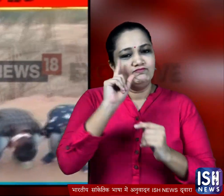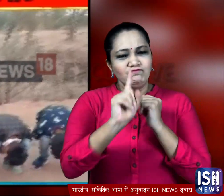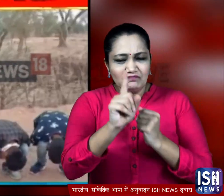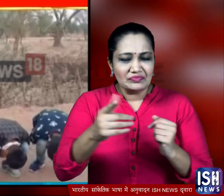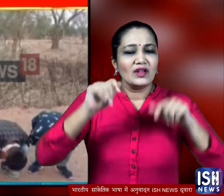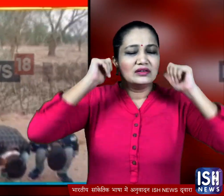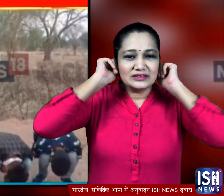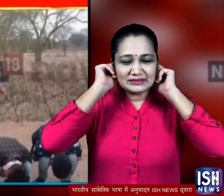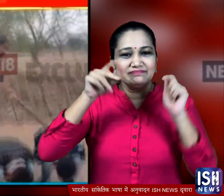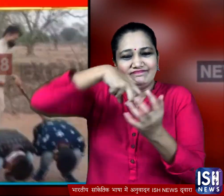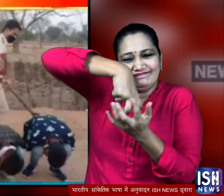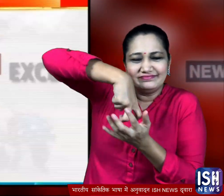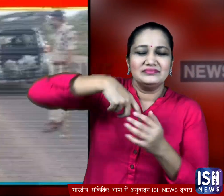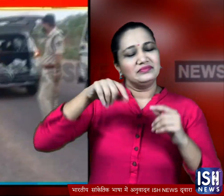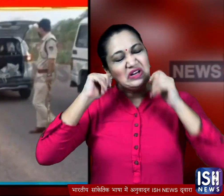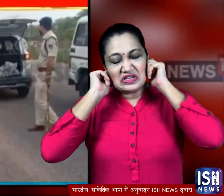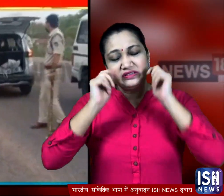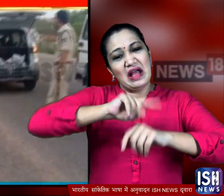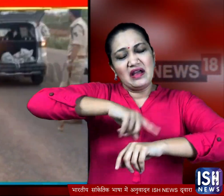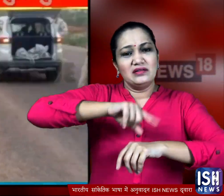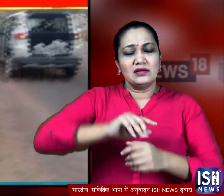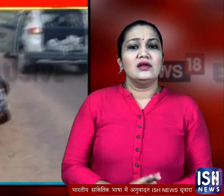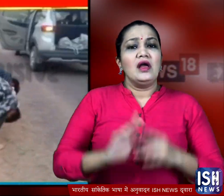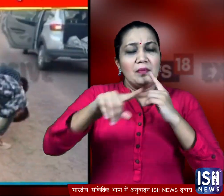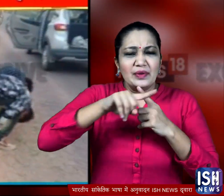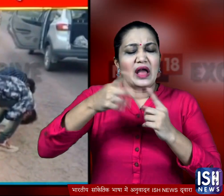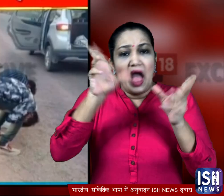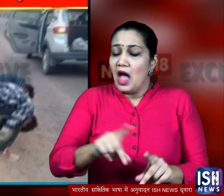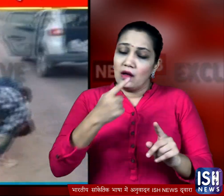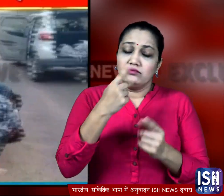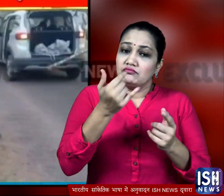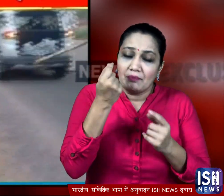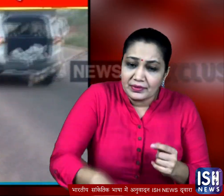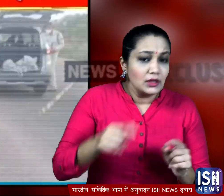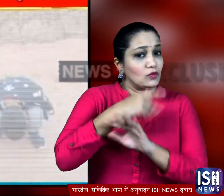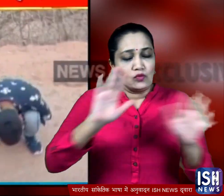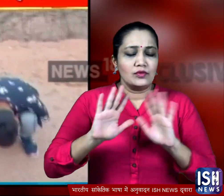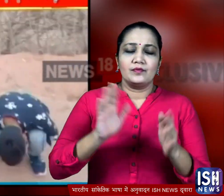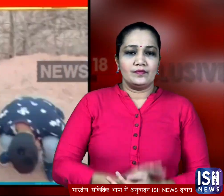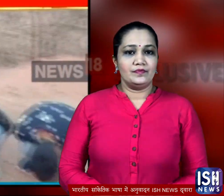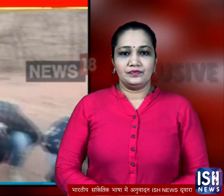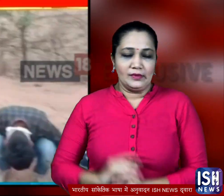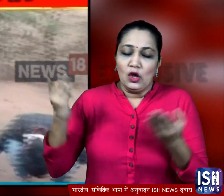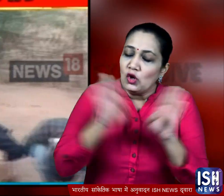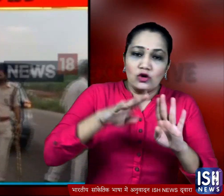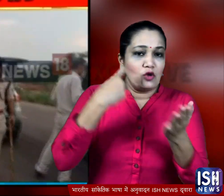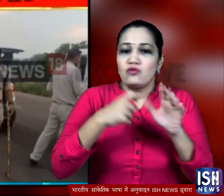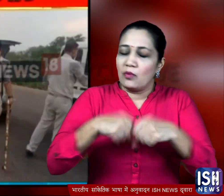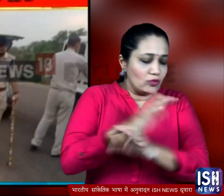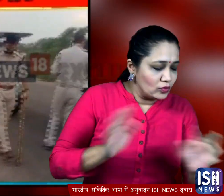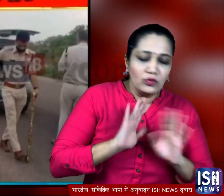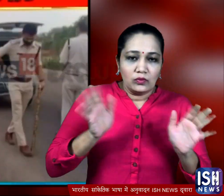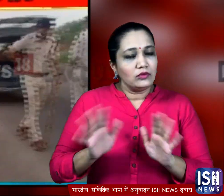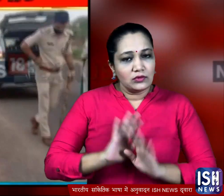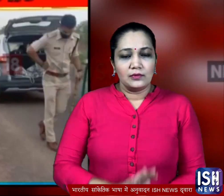के लिए कान पकड़कर मुर्गा बनवाया गया। इसके साथ ही उन्होंने ऐसी गलती न दोहराने का वादा भी किया। इस बीच